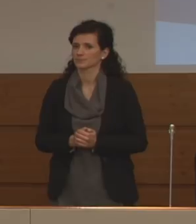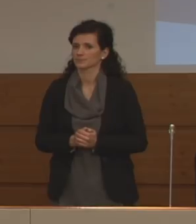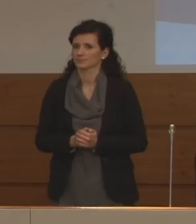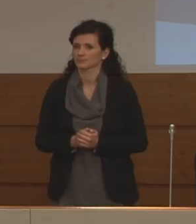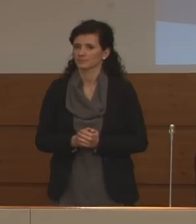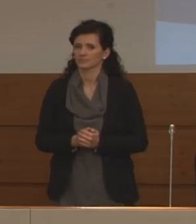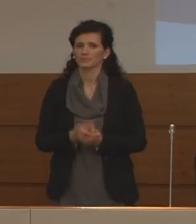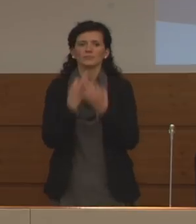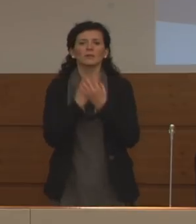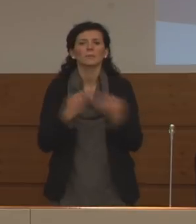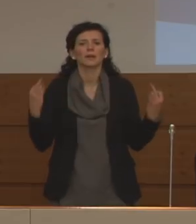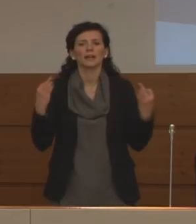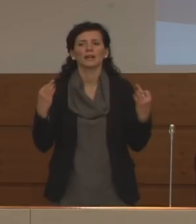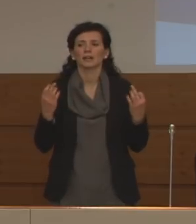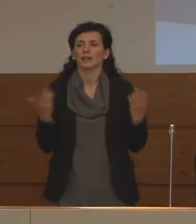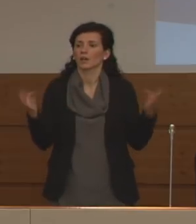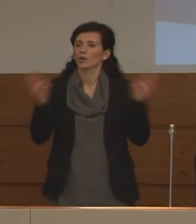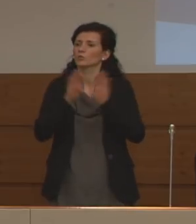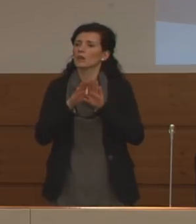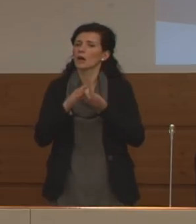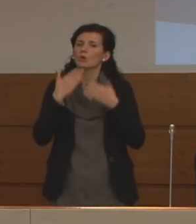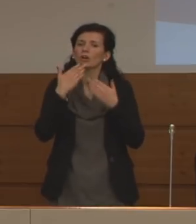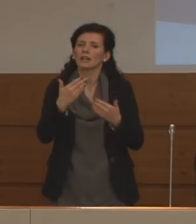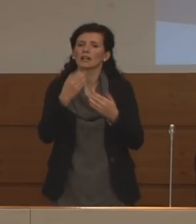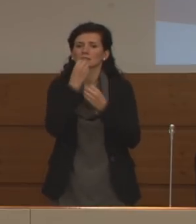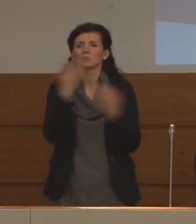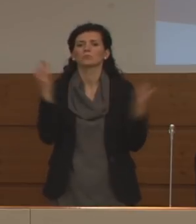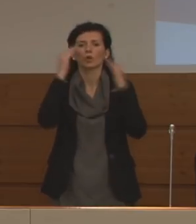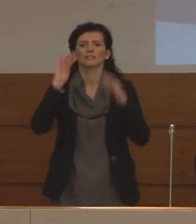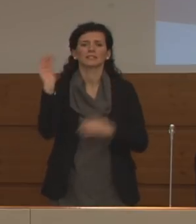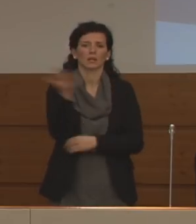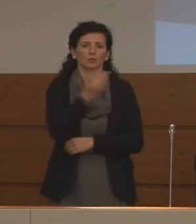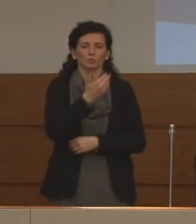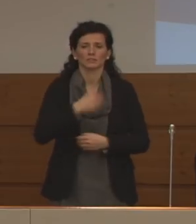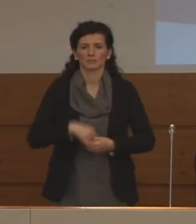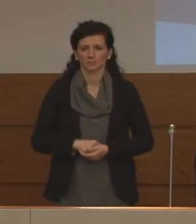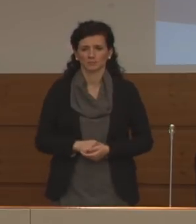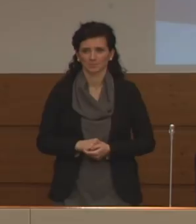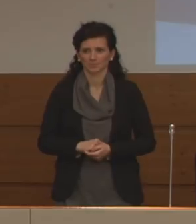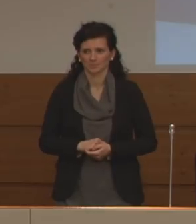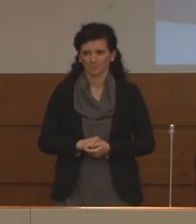bene allora chiudiamo qui grazie e buona sera a tutti